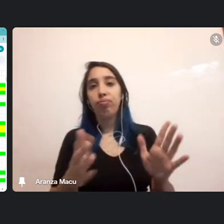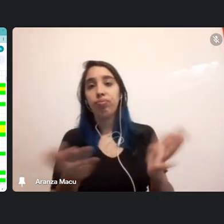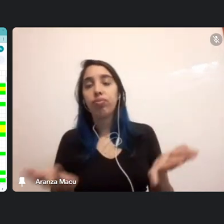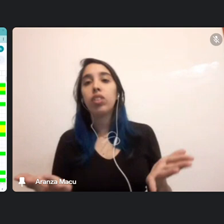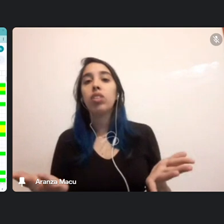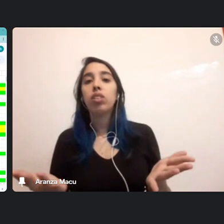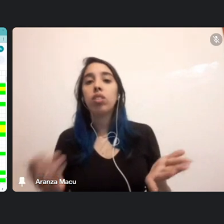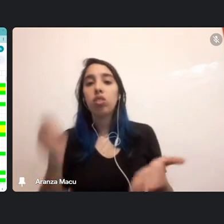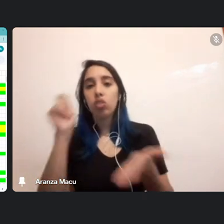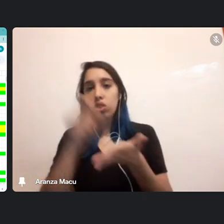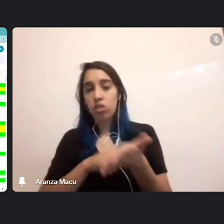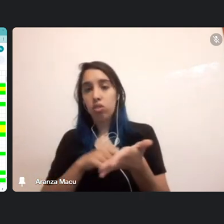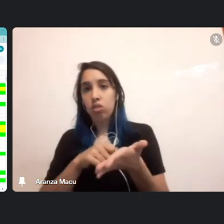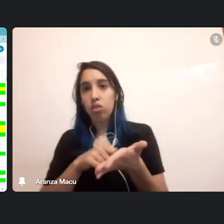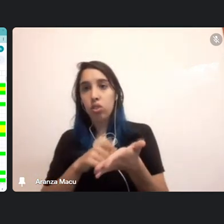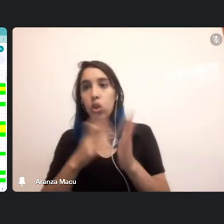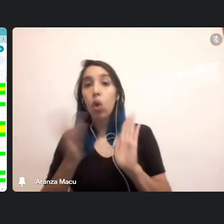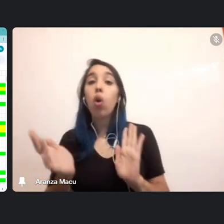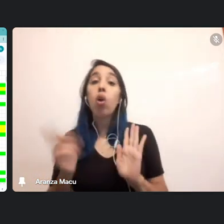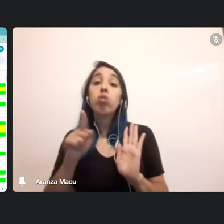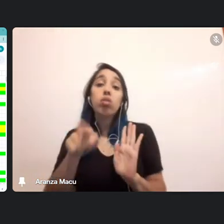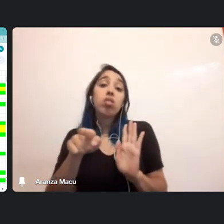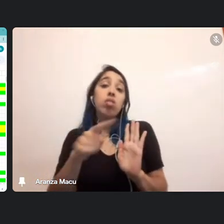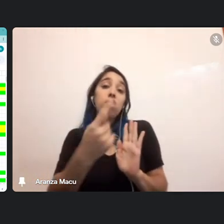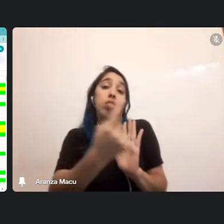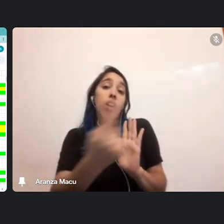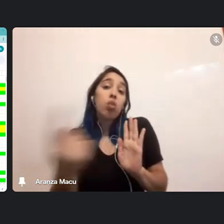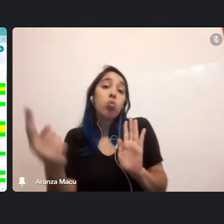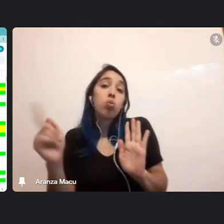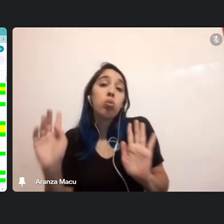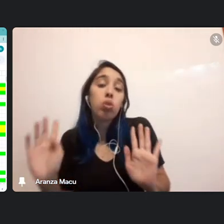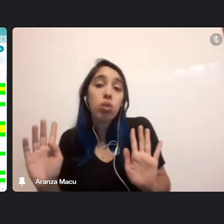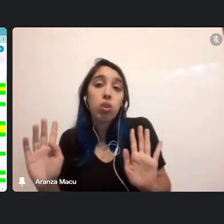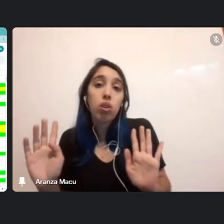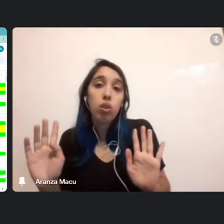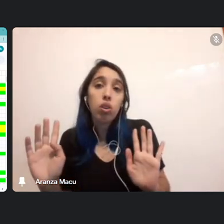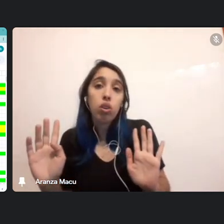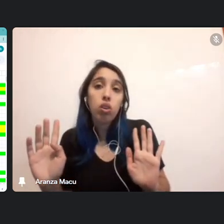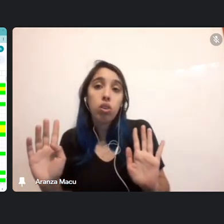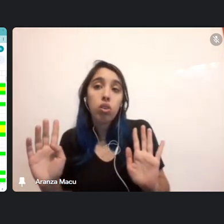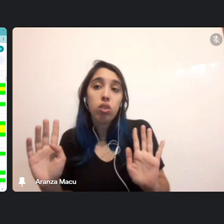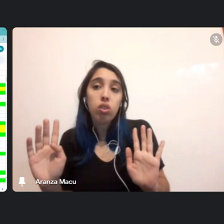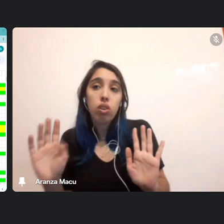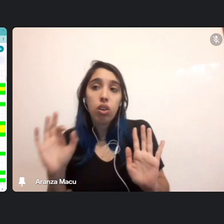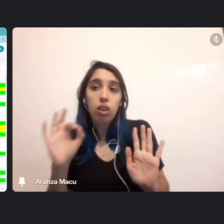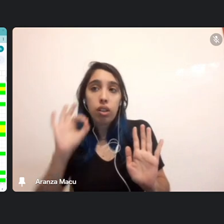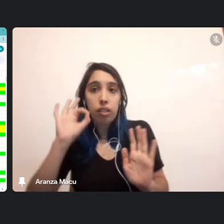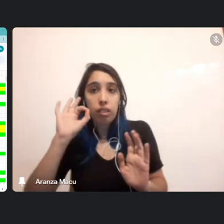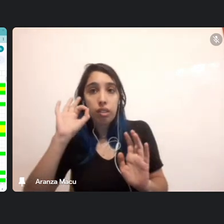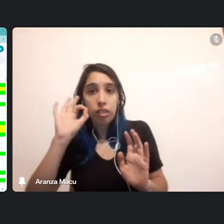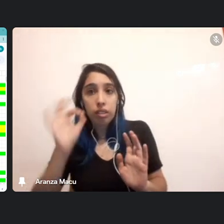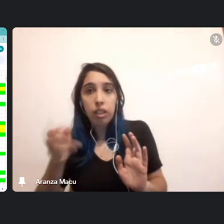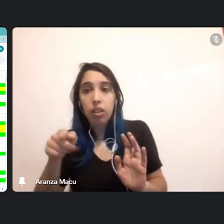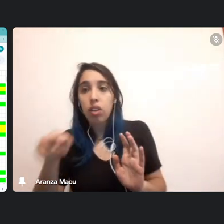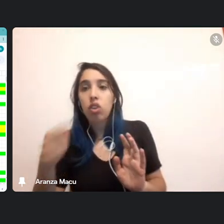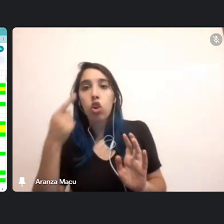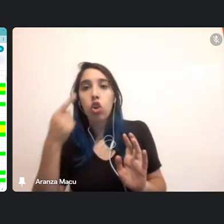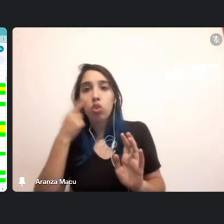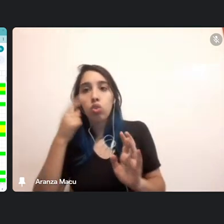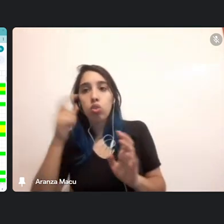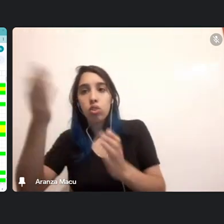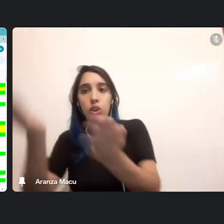Y si saben de alguien o lo pueden compartir con alguien que no va a venir al parcial, que también me